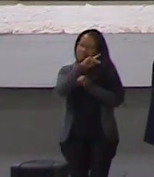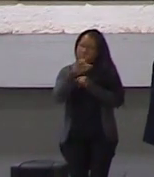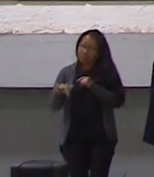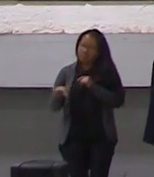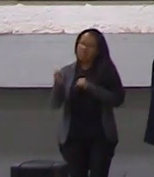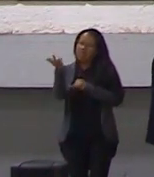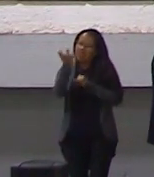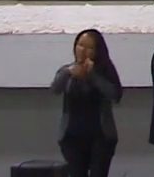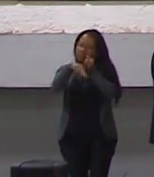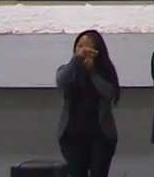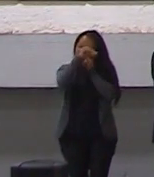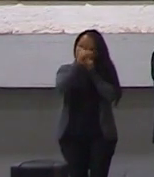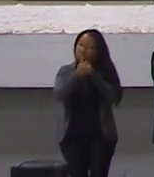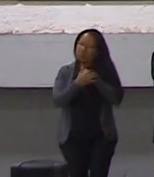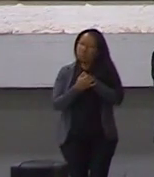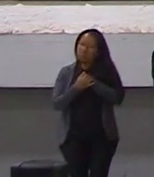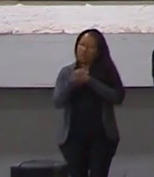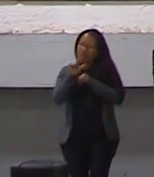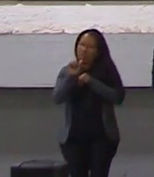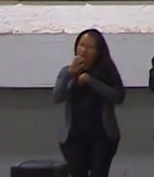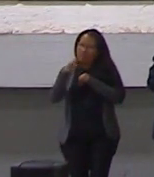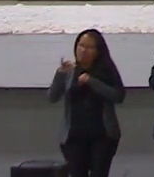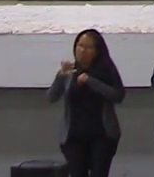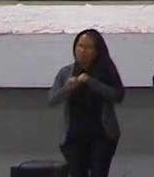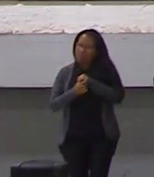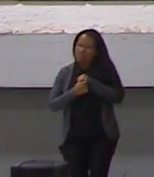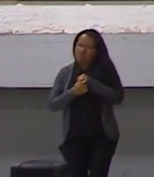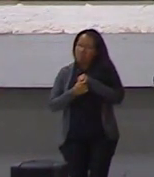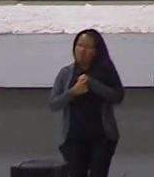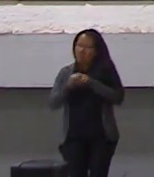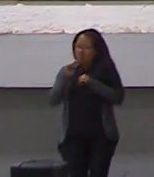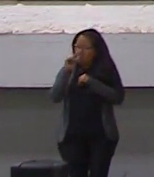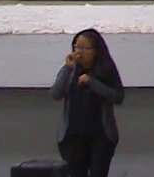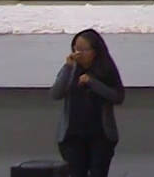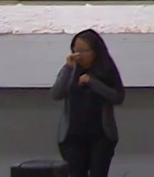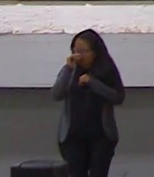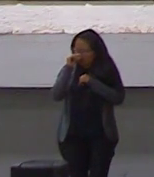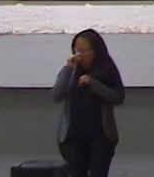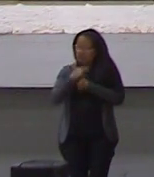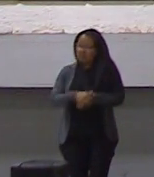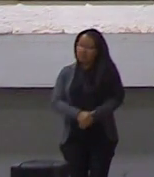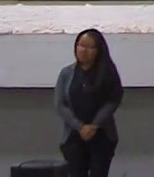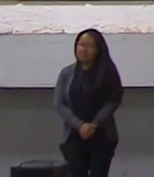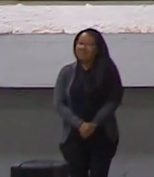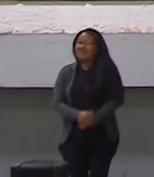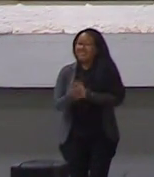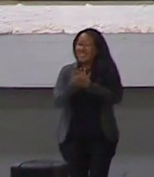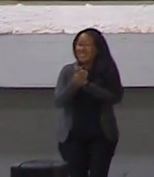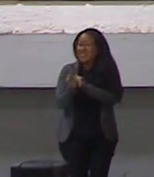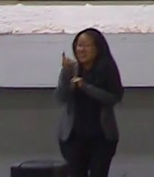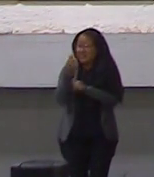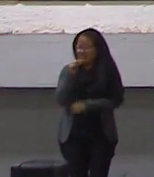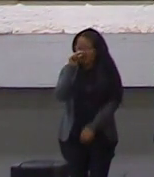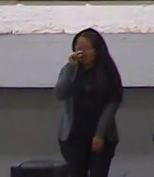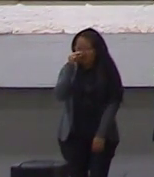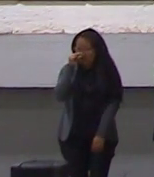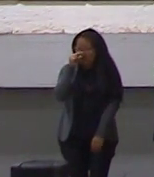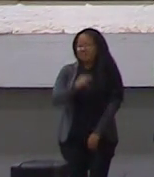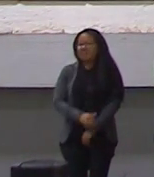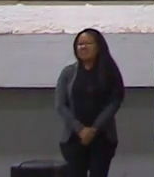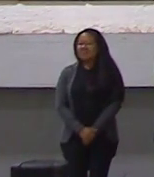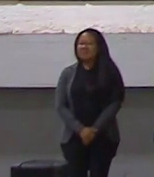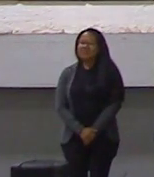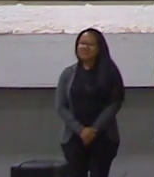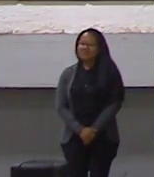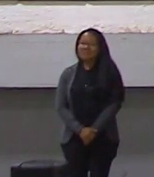fisiólogos la piel barnes de ese par de baa si tienes dos años porque aparece en esa etapa y está bien